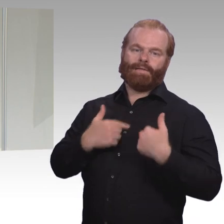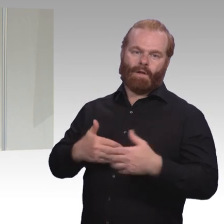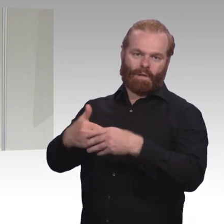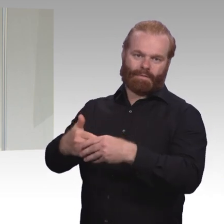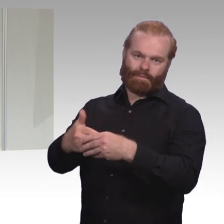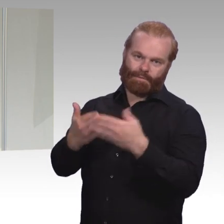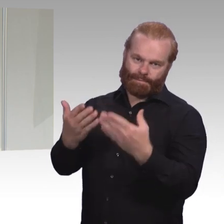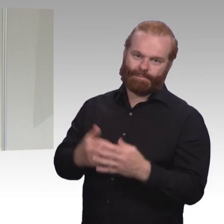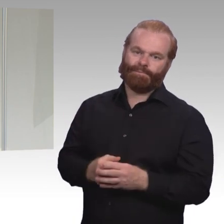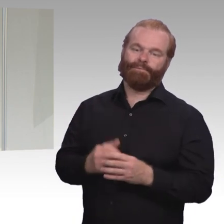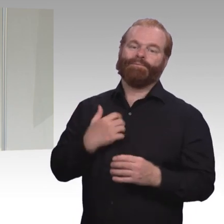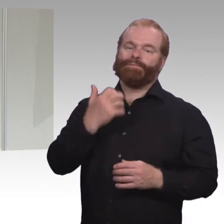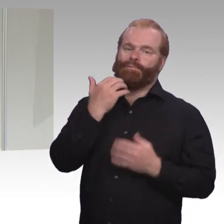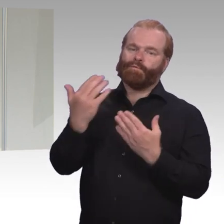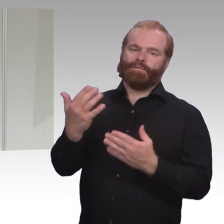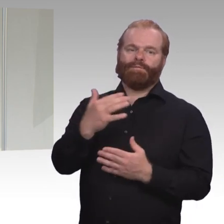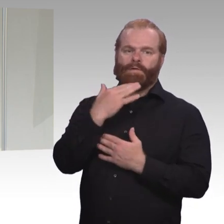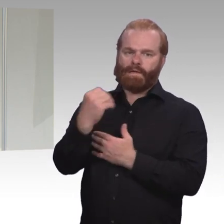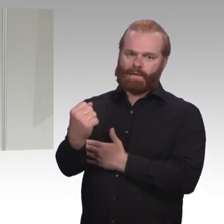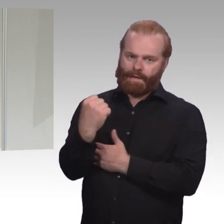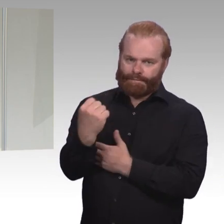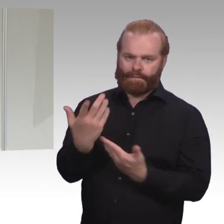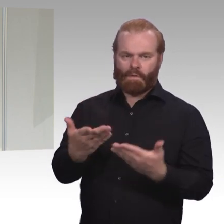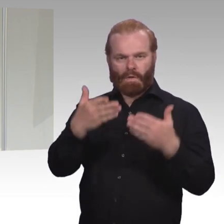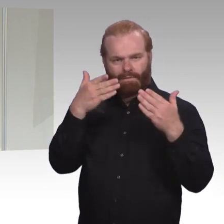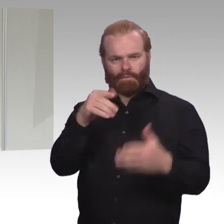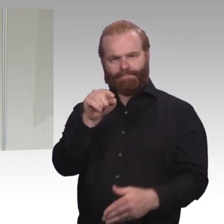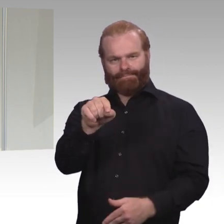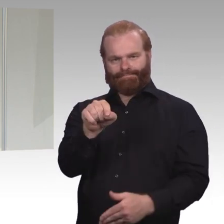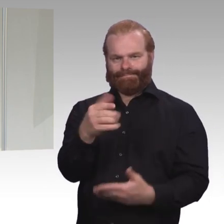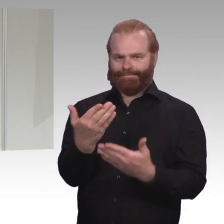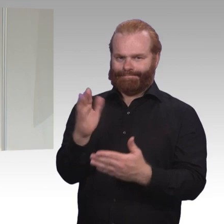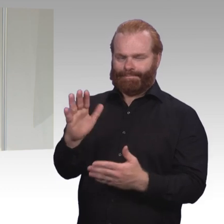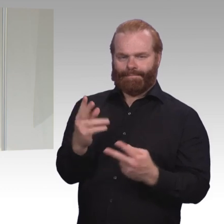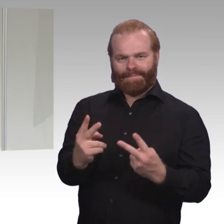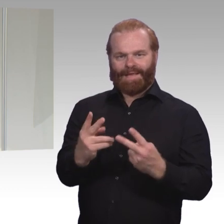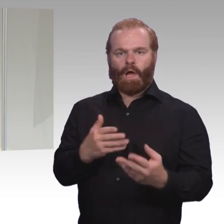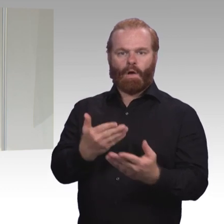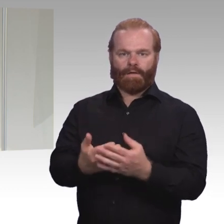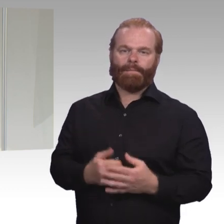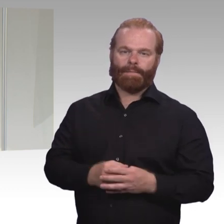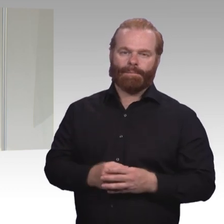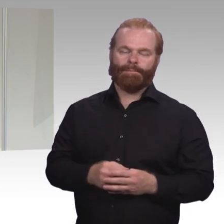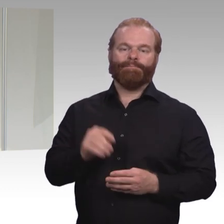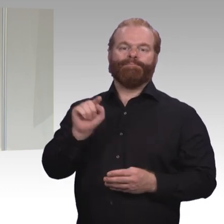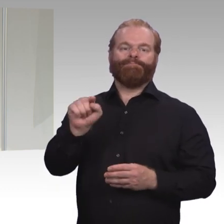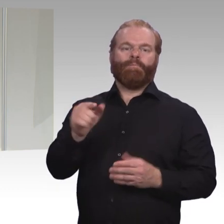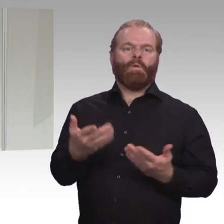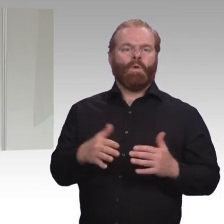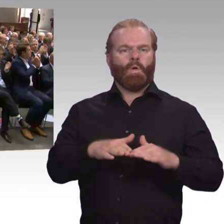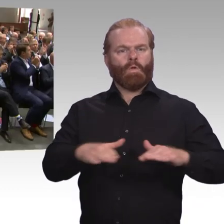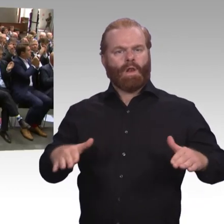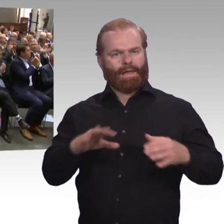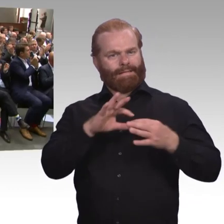Aufgabe. Und auf der Grundlage des Koalitionsvertrages bieten wir Ihnen gute Zusammenarbeit an.